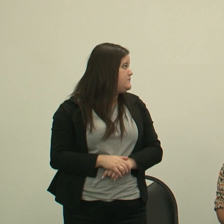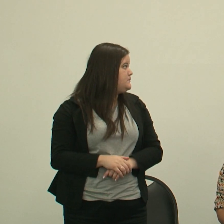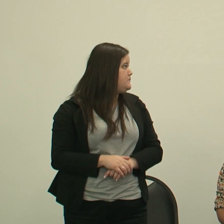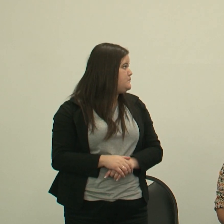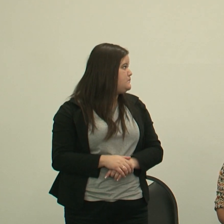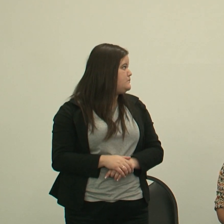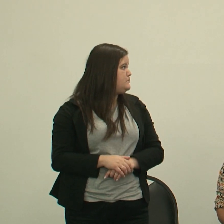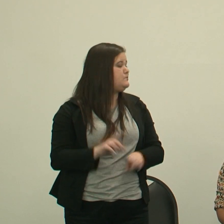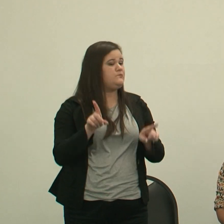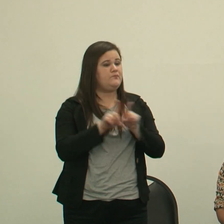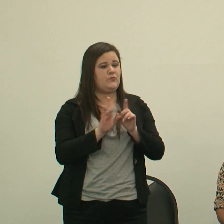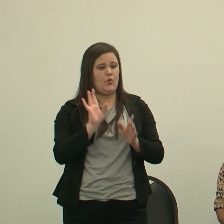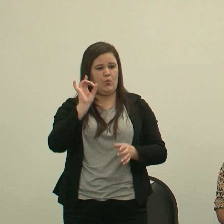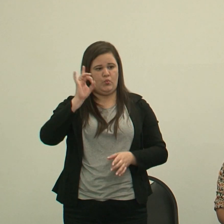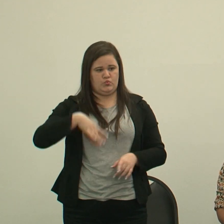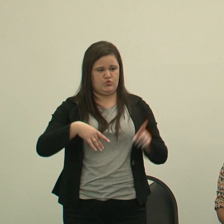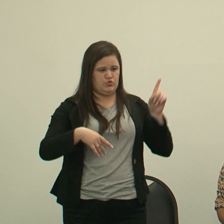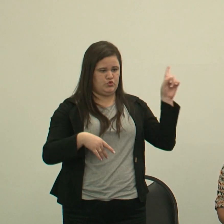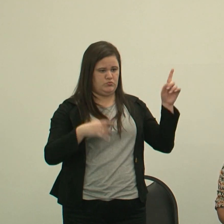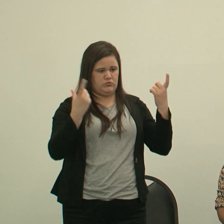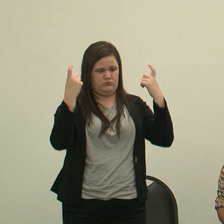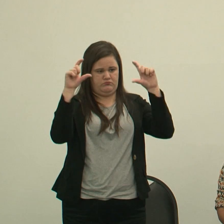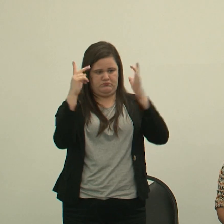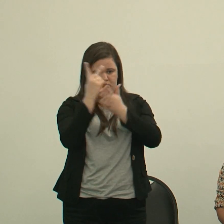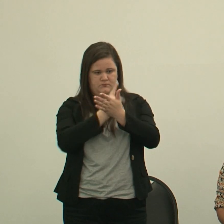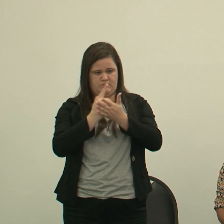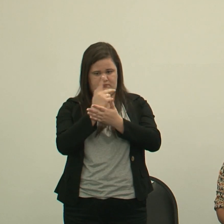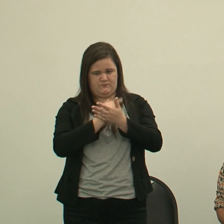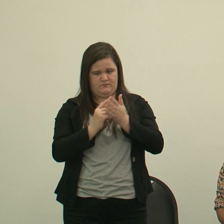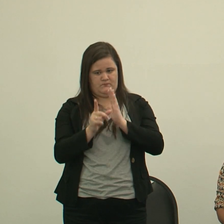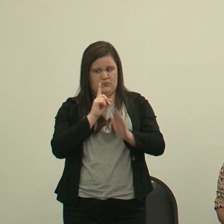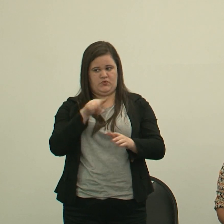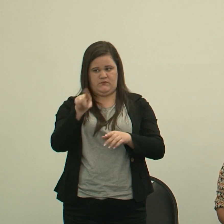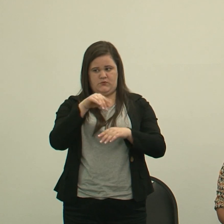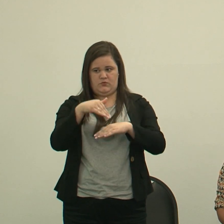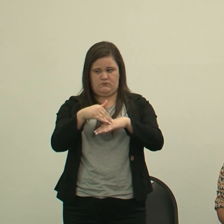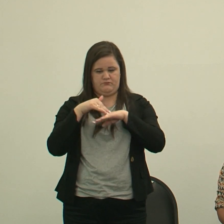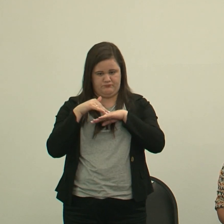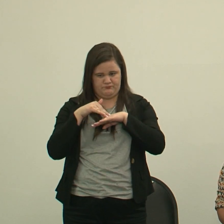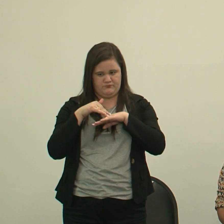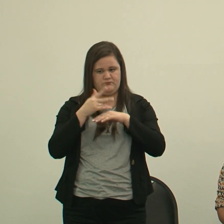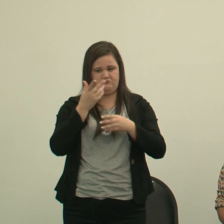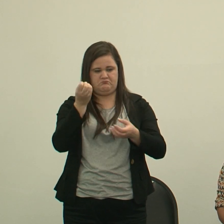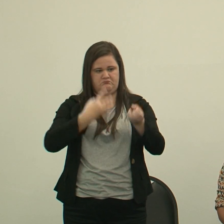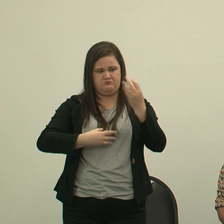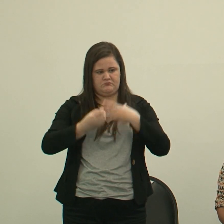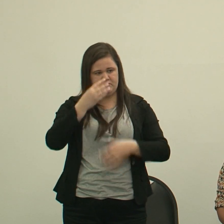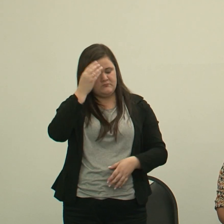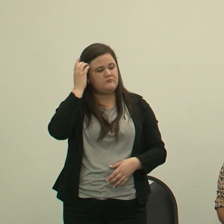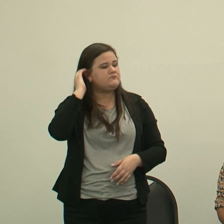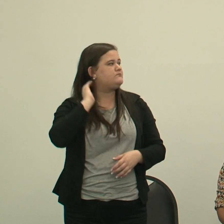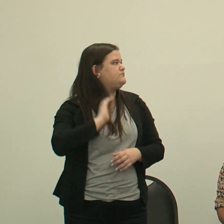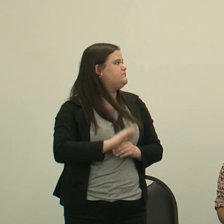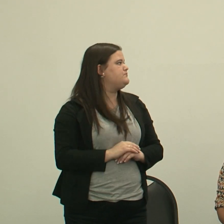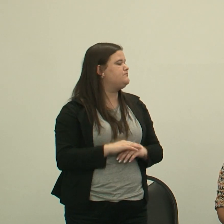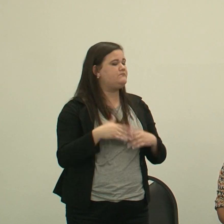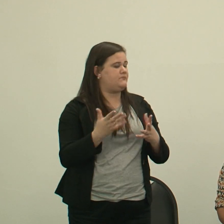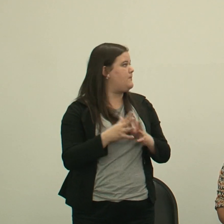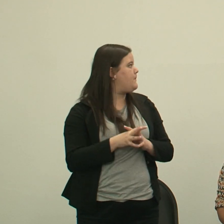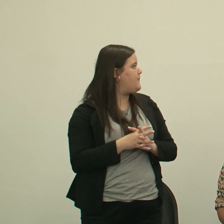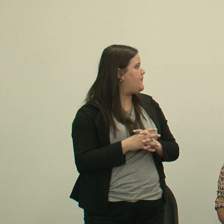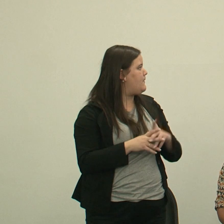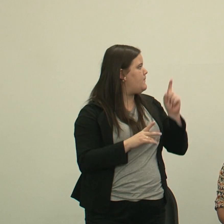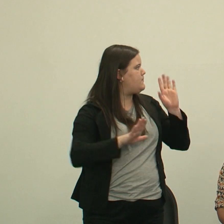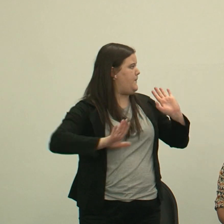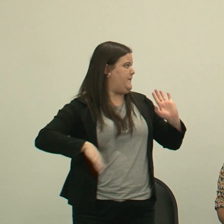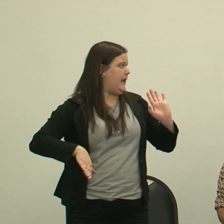E nessa última tirinha que a gente vai apresentar antes de vocês dizerem para a gente algumas coisas, vamos lá. Eles estão